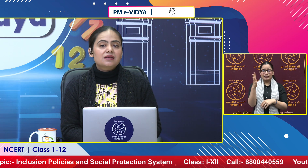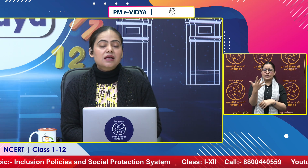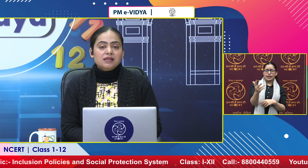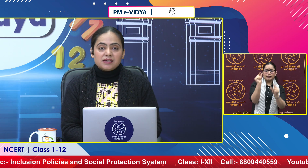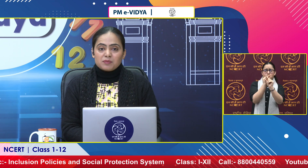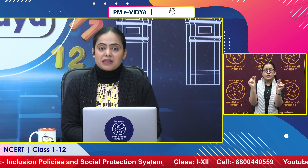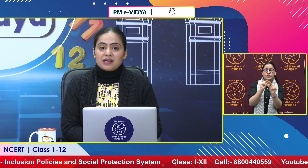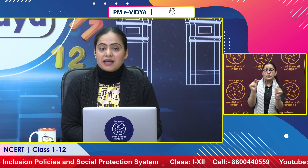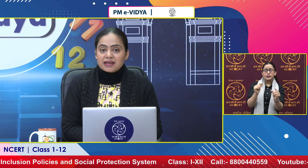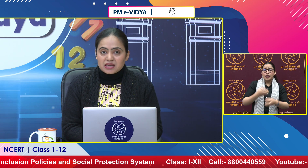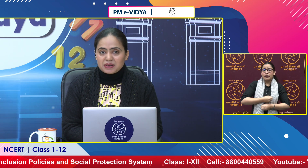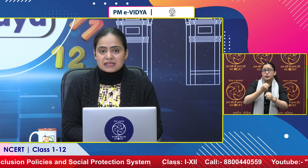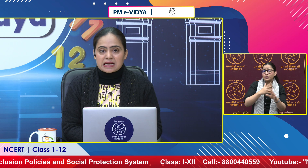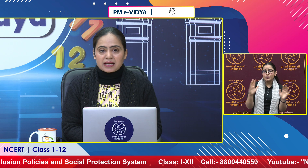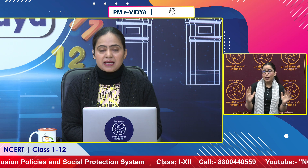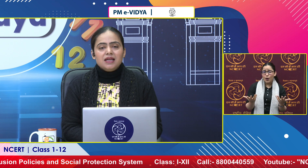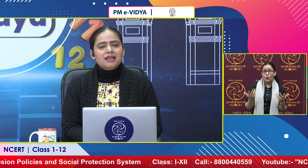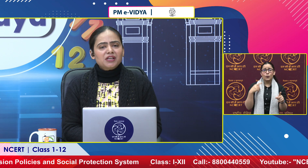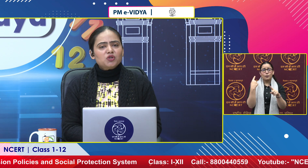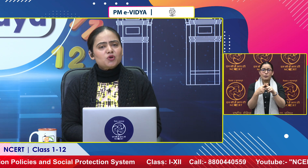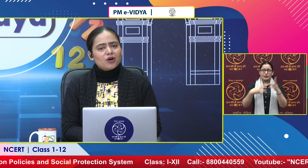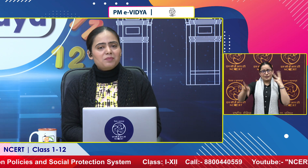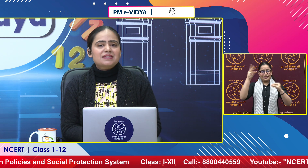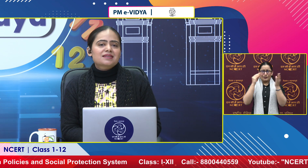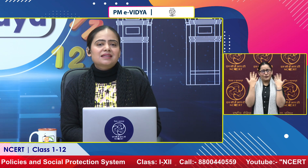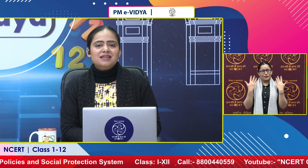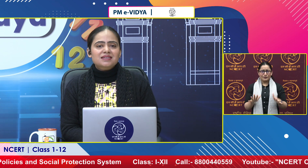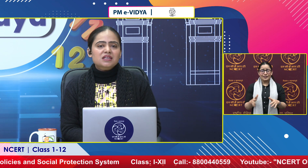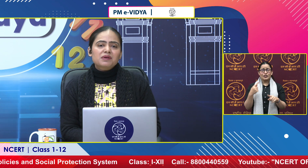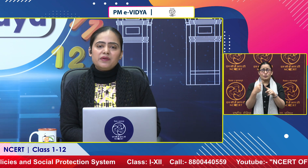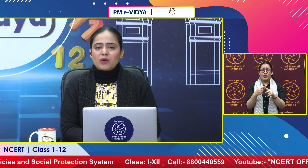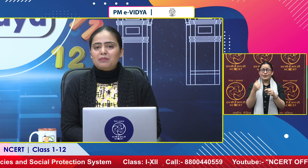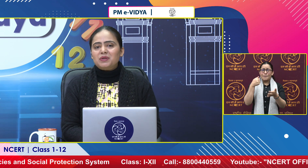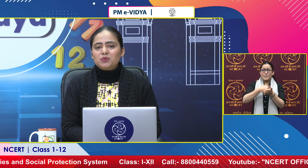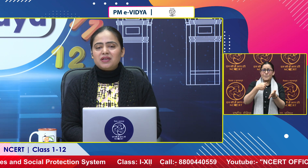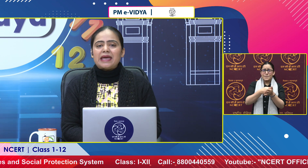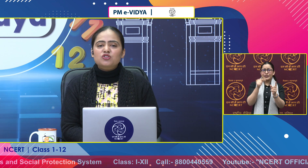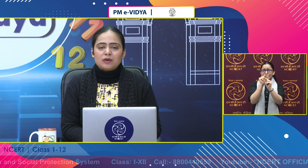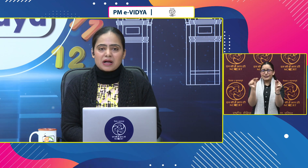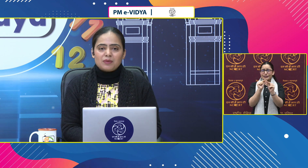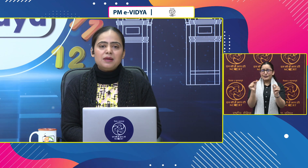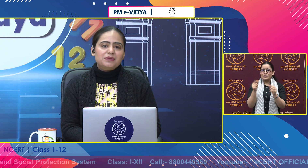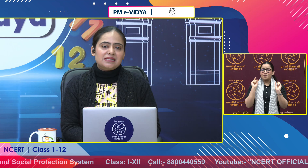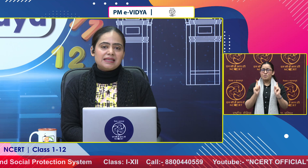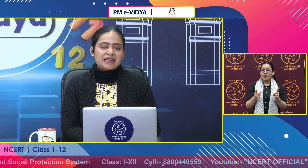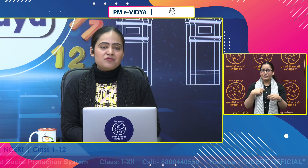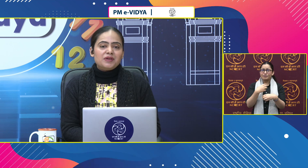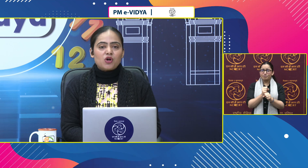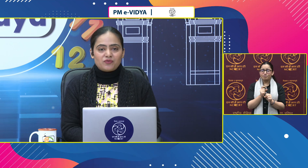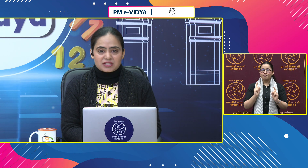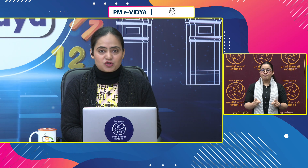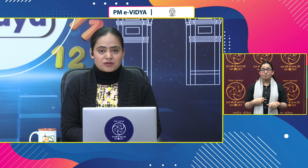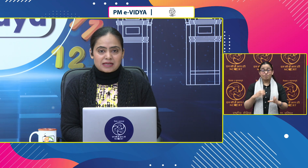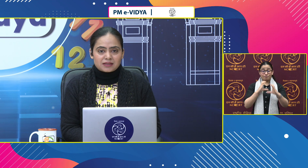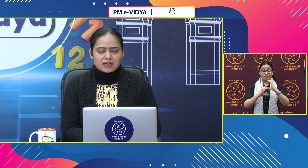कैसे साइन इन करके बताना है ये भी सीखा है, लेकिन कुछ और बेसिक सेंटेंसेस की भी रिक्वायरमेंट होती है जब हम अपनी डेली लाइफ